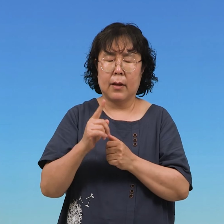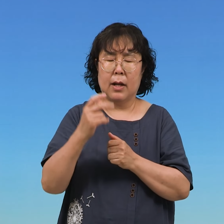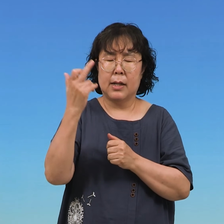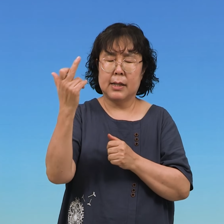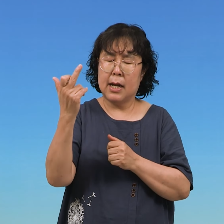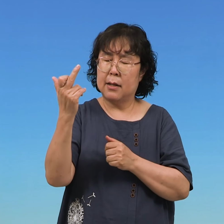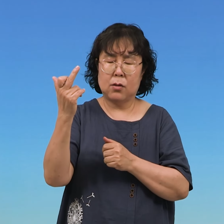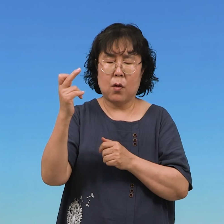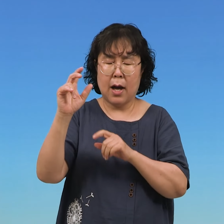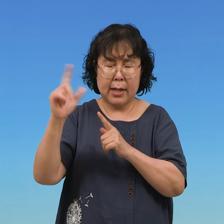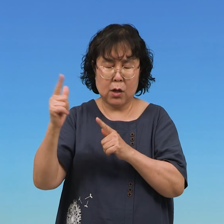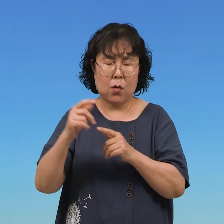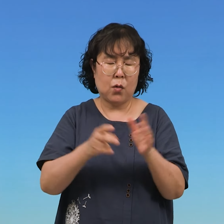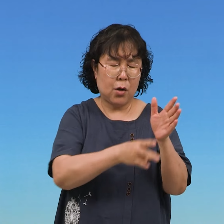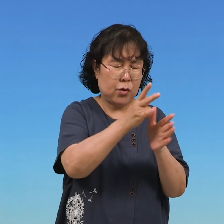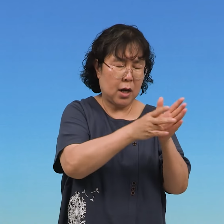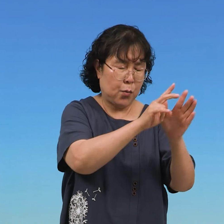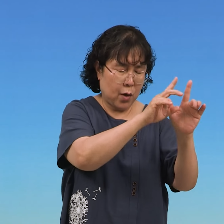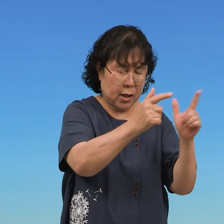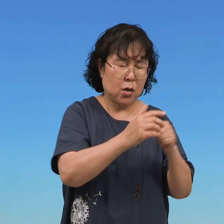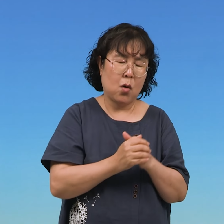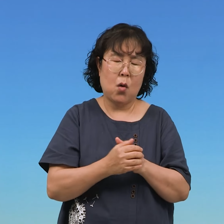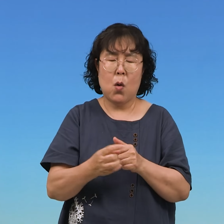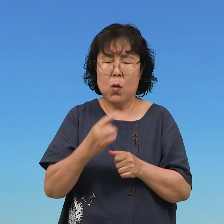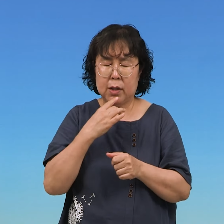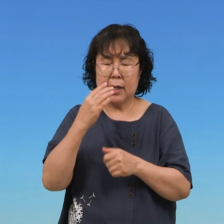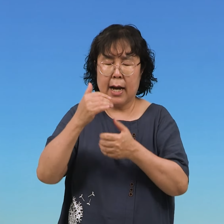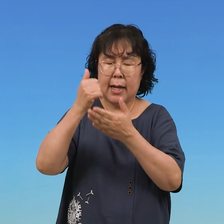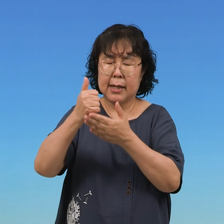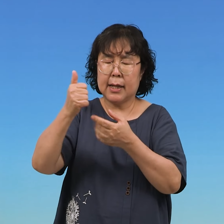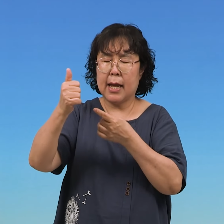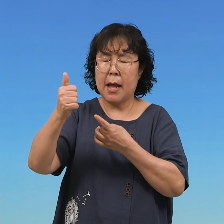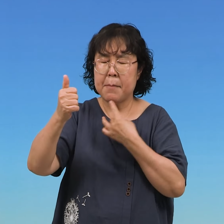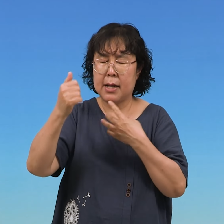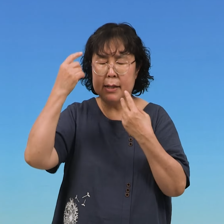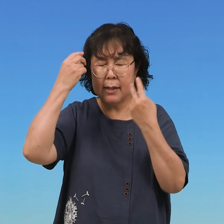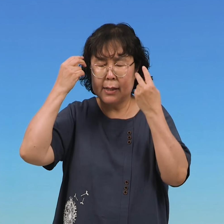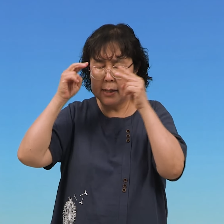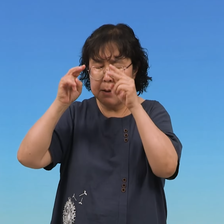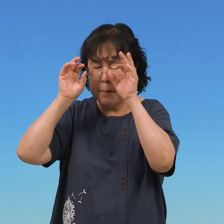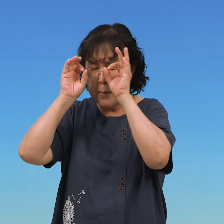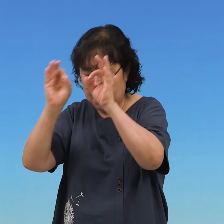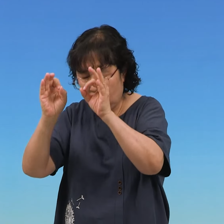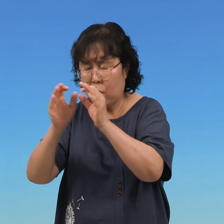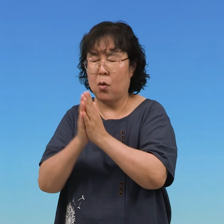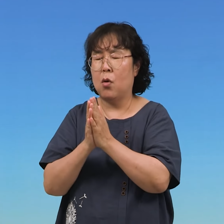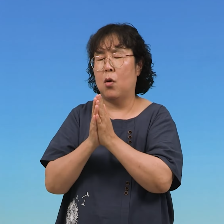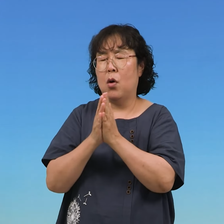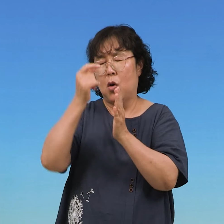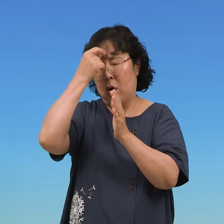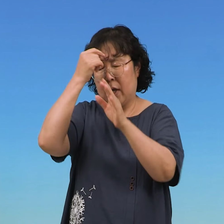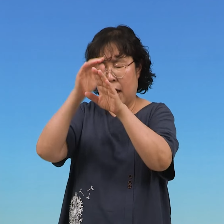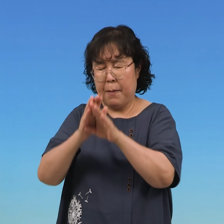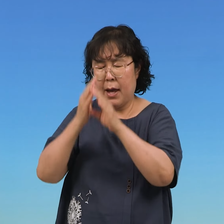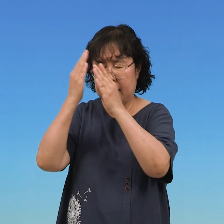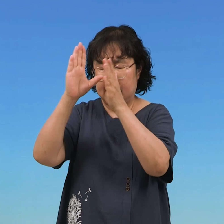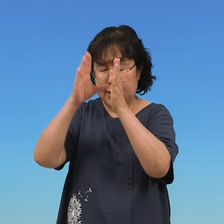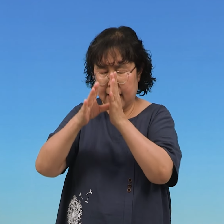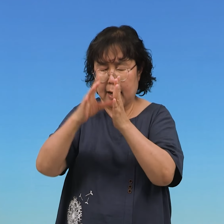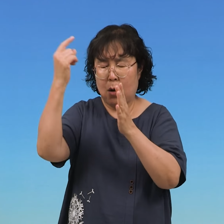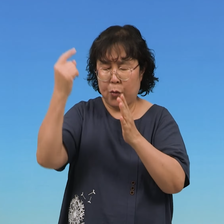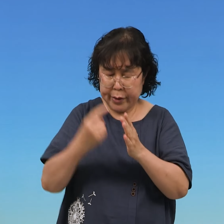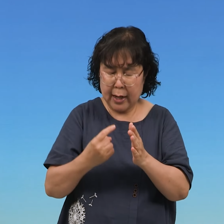이 산으로도 말고 예루살렘으로도 말고 오직 우리가 아버지 하나님께 집중하여 예배할 때가 있을 것이라